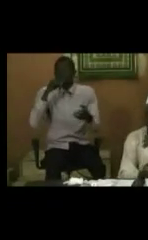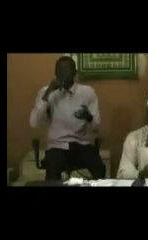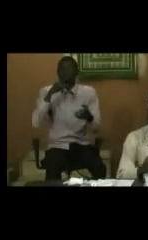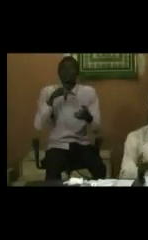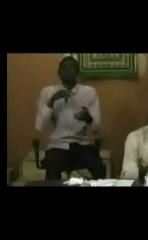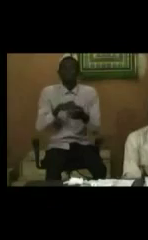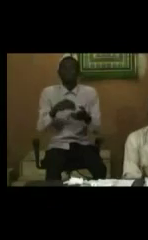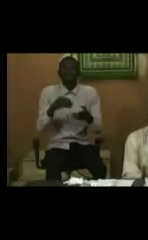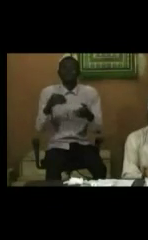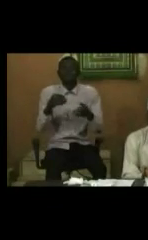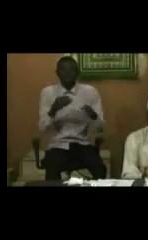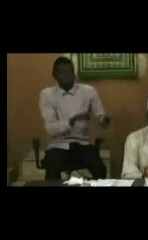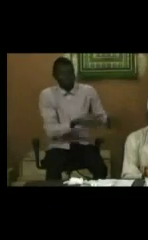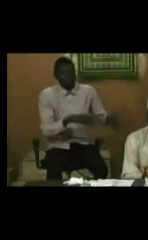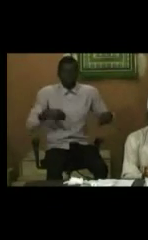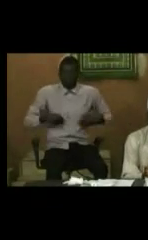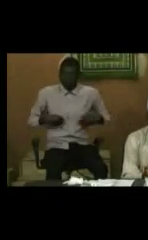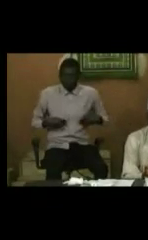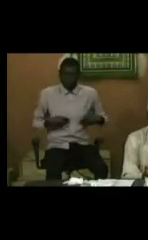won ti o mole